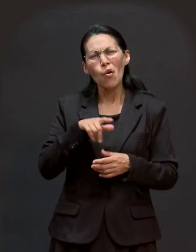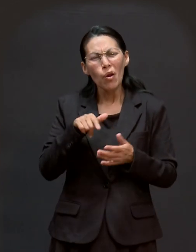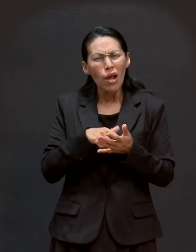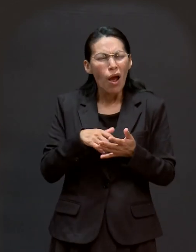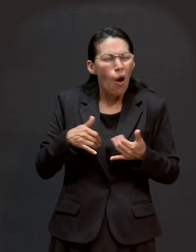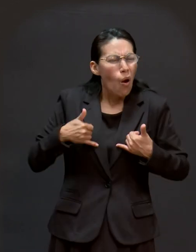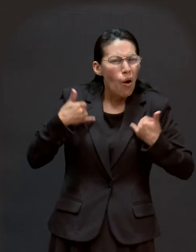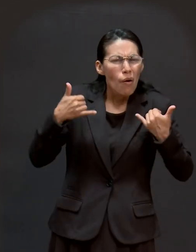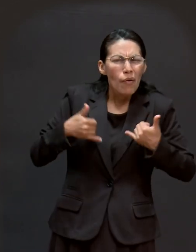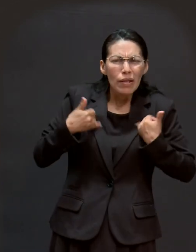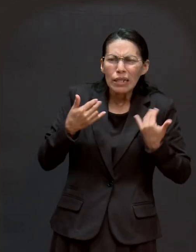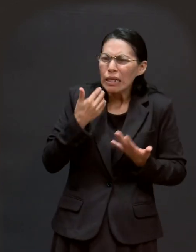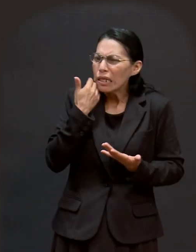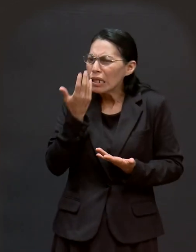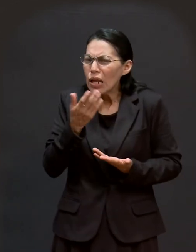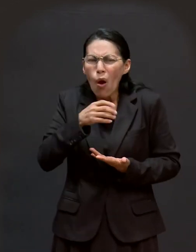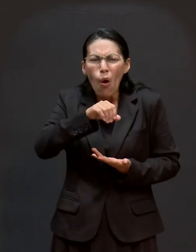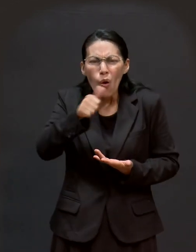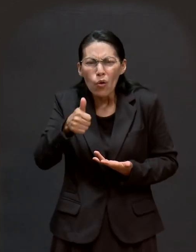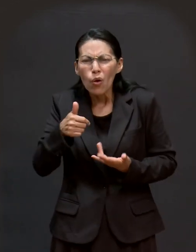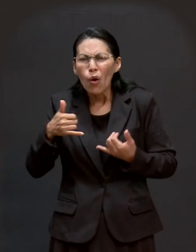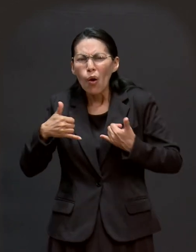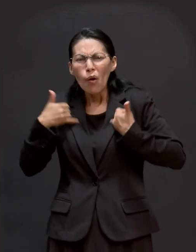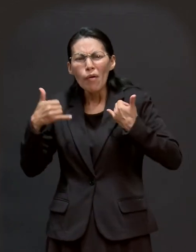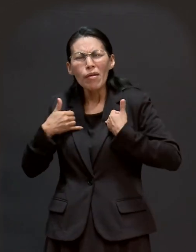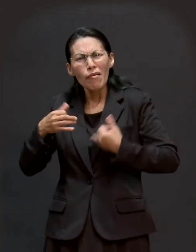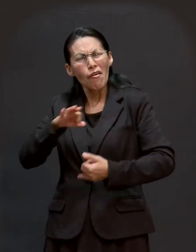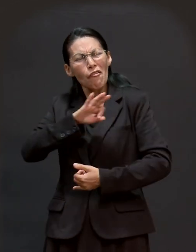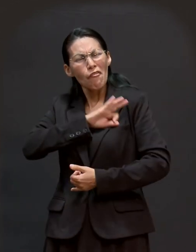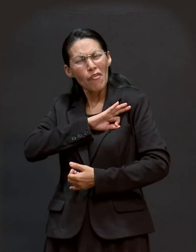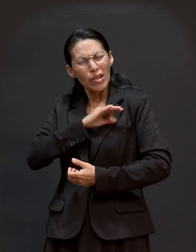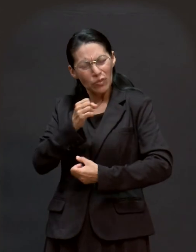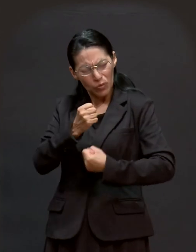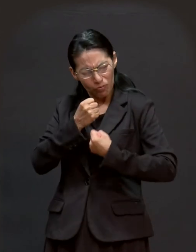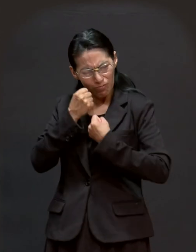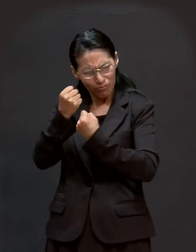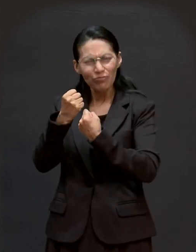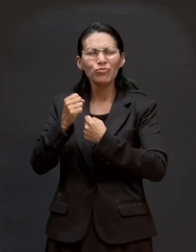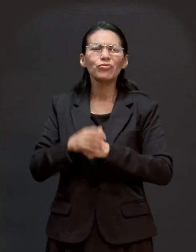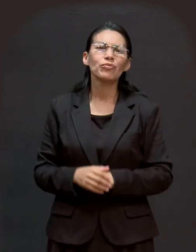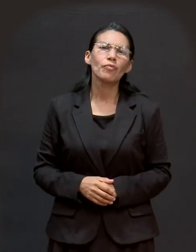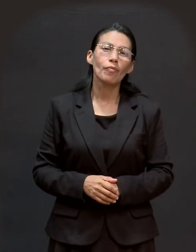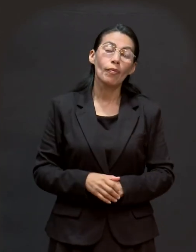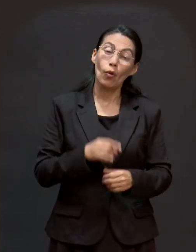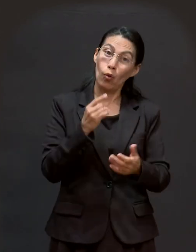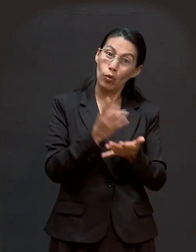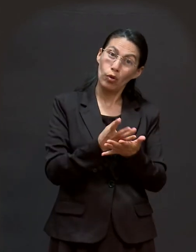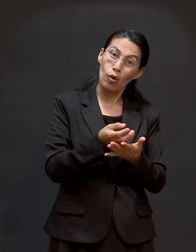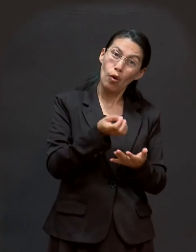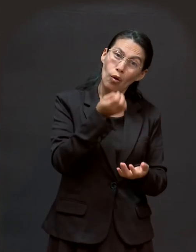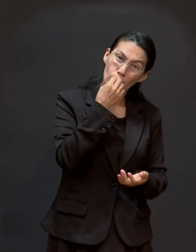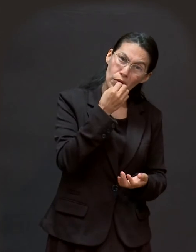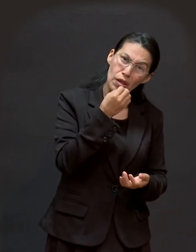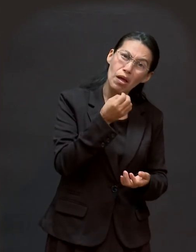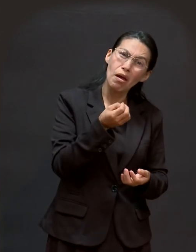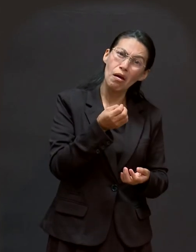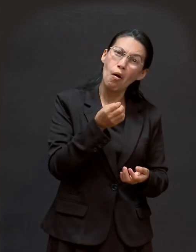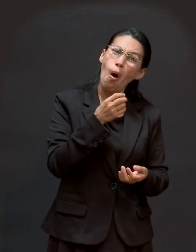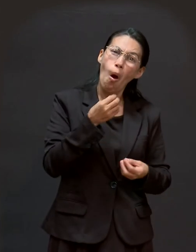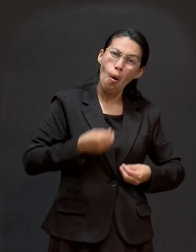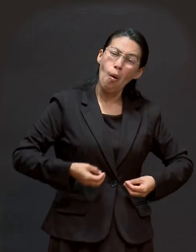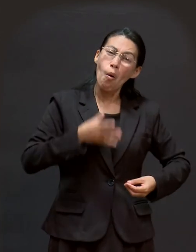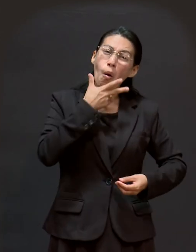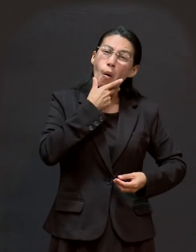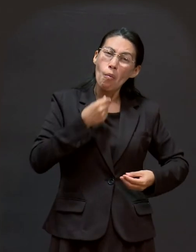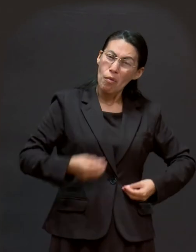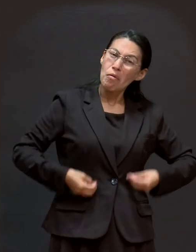ir con otros jóvenes para fortalecer su fe pues no sólo de pan vive el hombre así